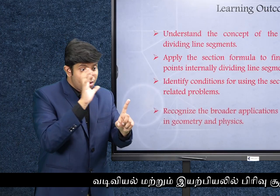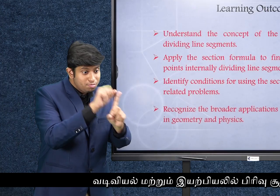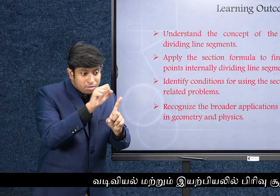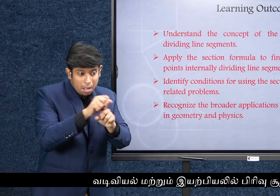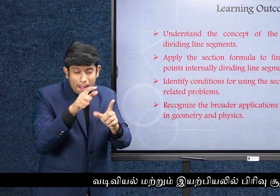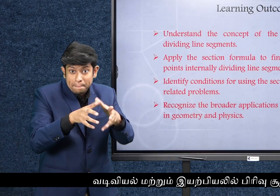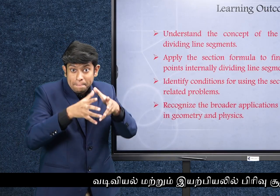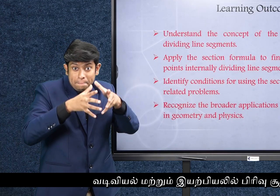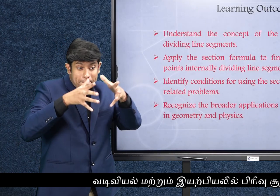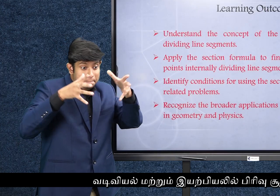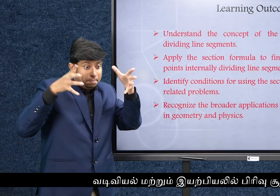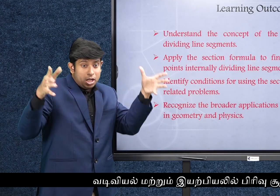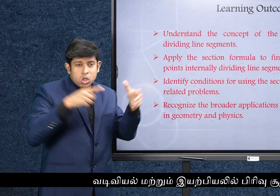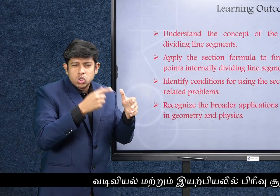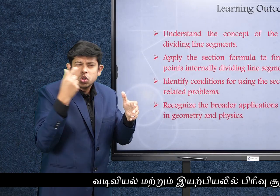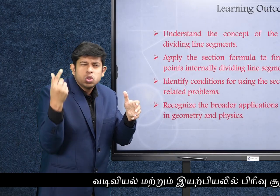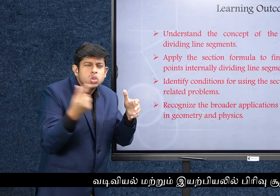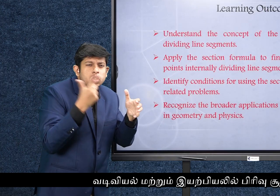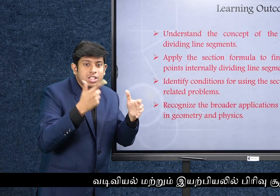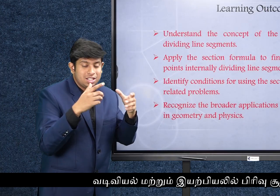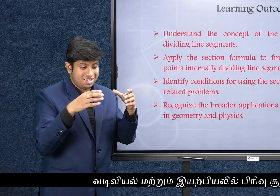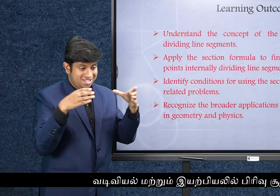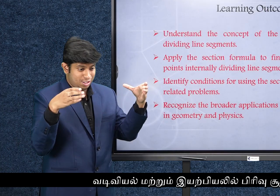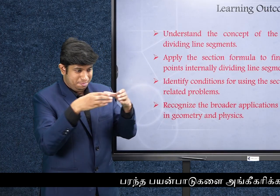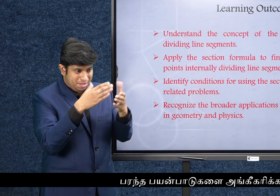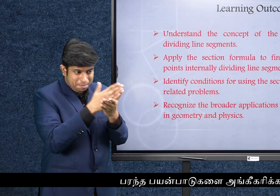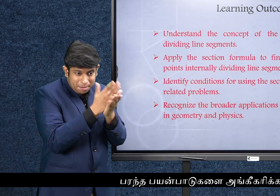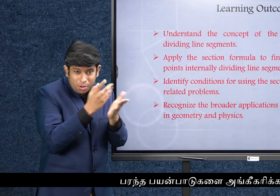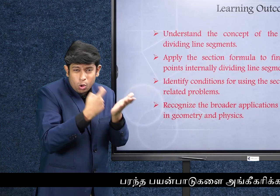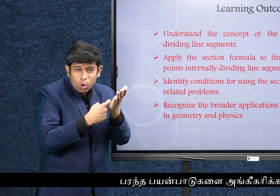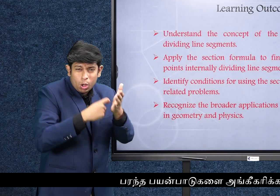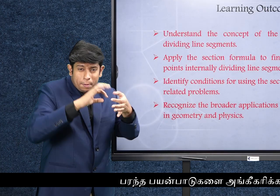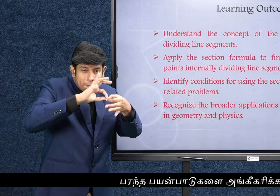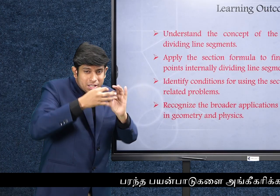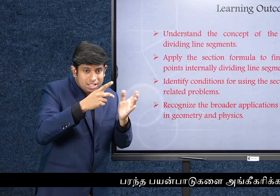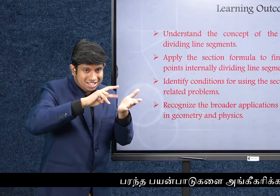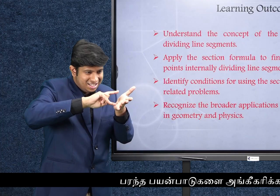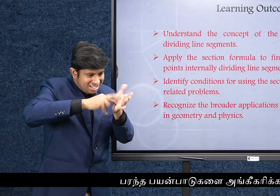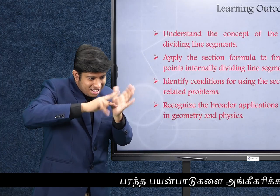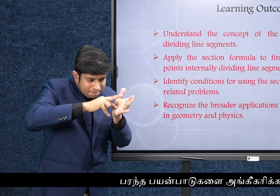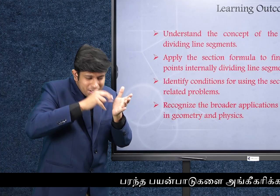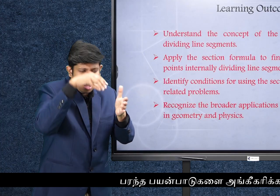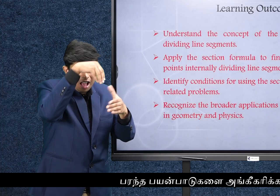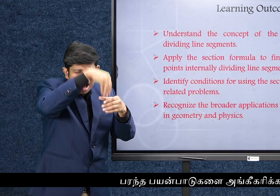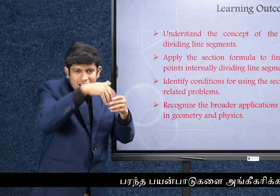வடிவியல் மற்றும் இயற்பியலில் பிரிவு சூத்திரத்தின் பரந்த பயன்பாடுகளை அங்கீகரிக்கவும்.